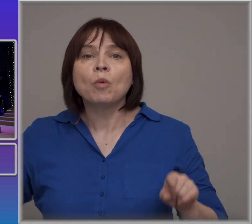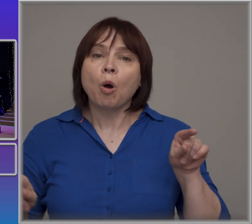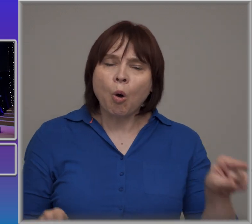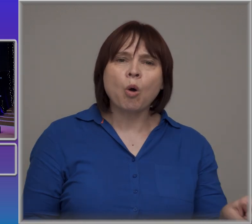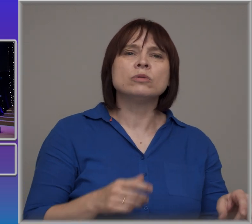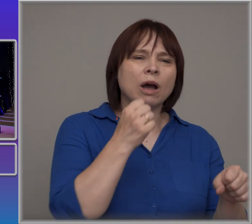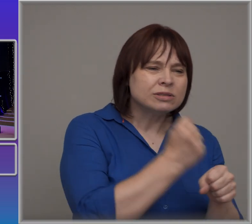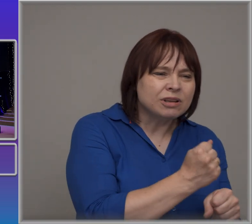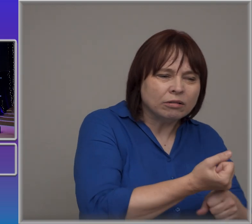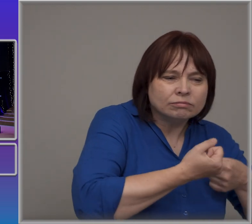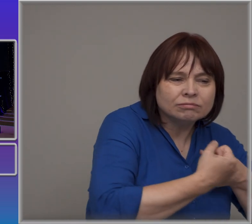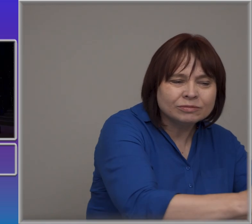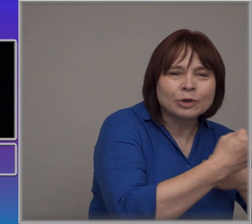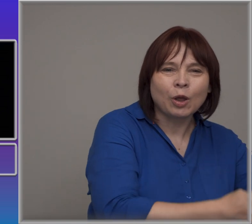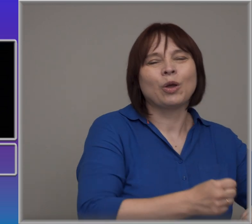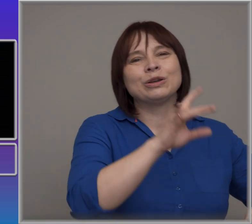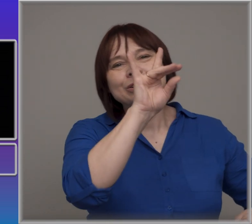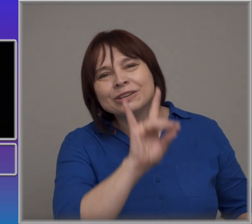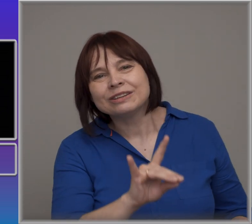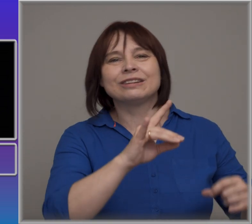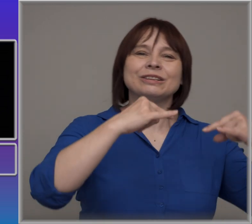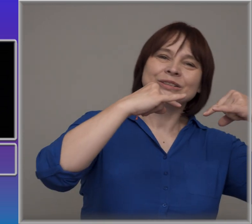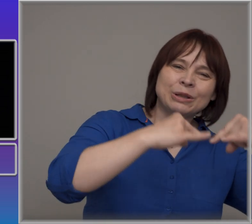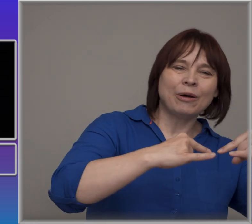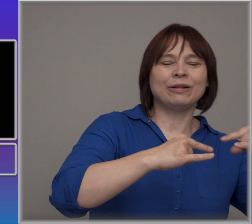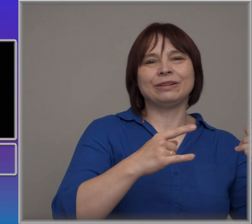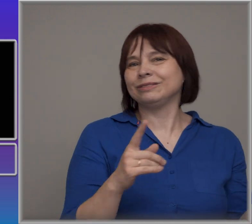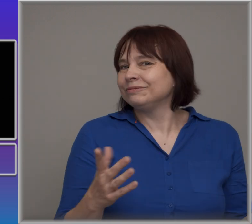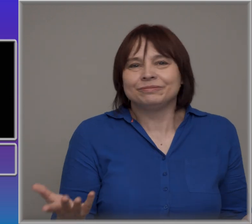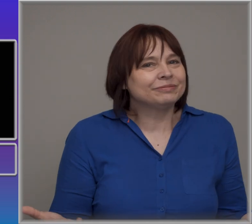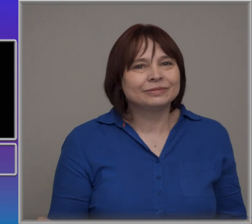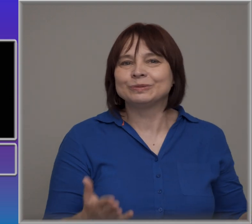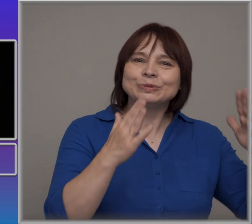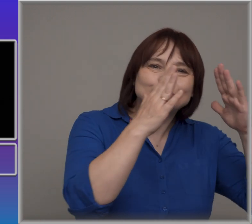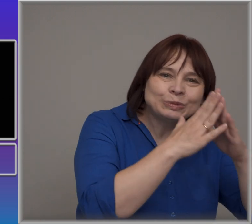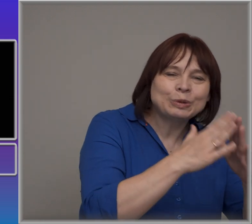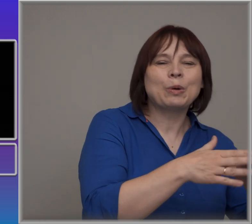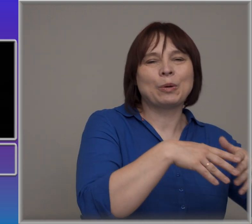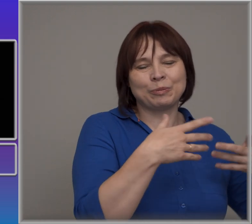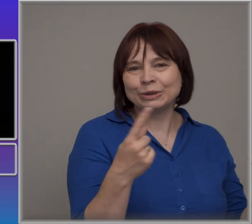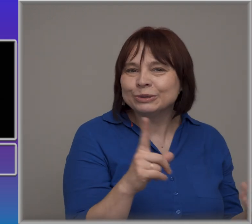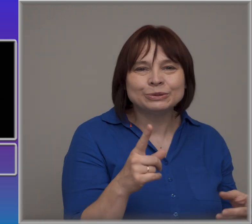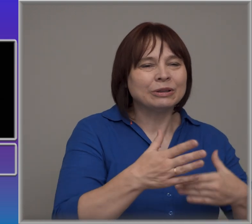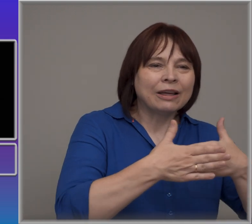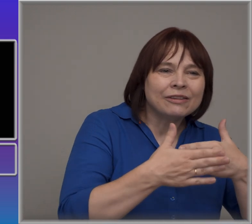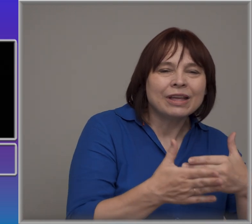Он делает, Он учится в своей семье, у своего отца профессии, которая называется как?